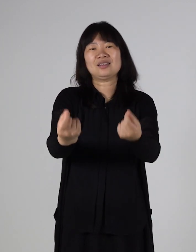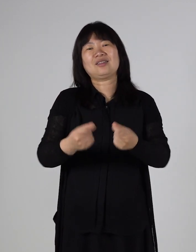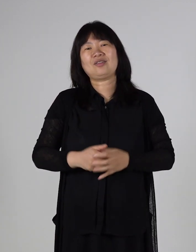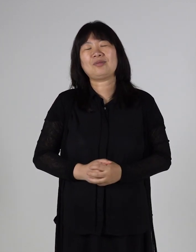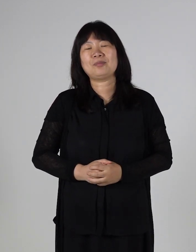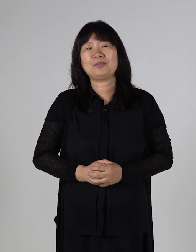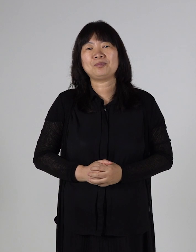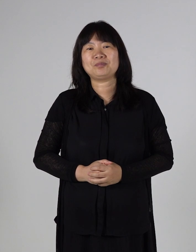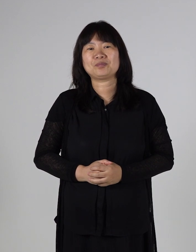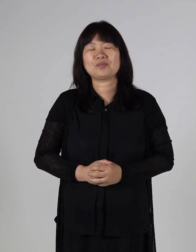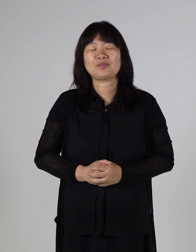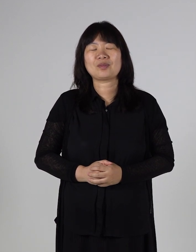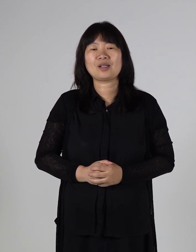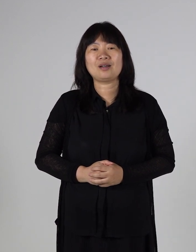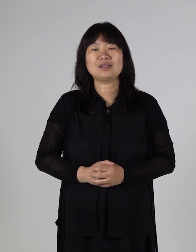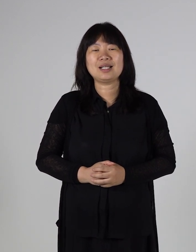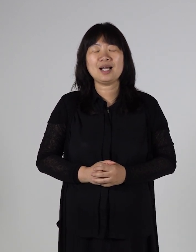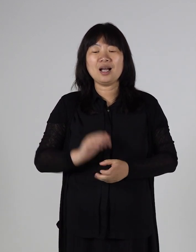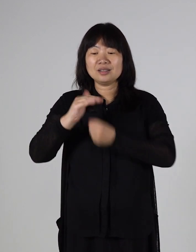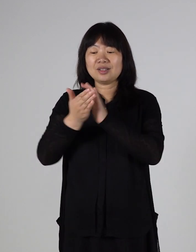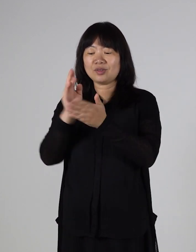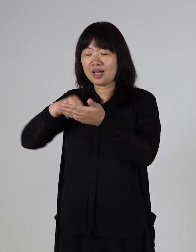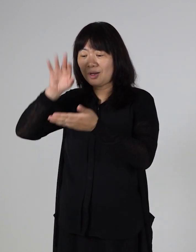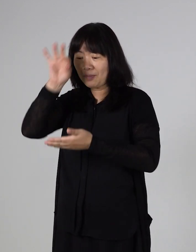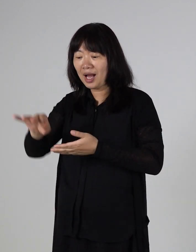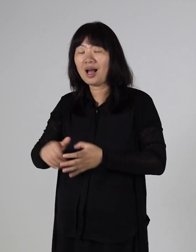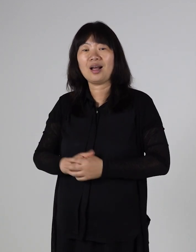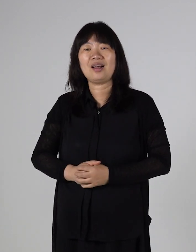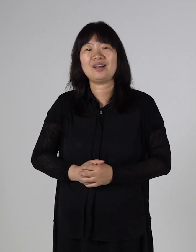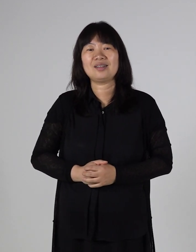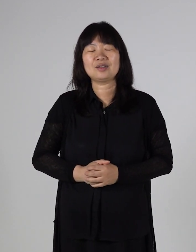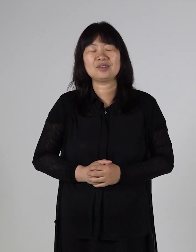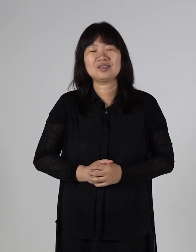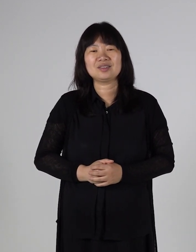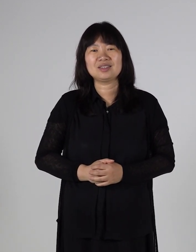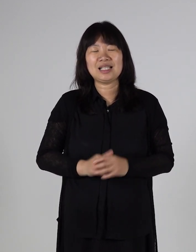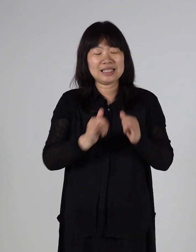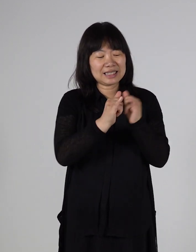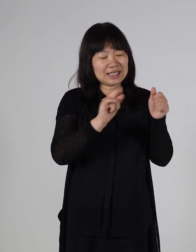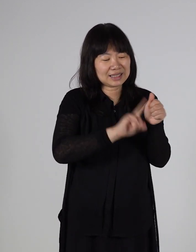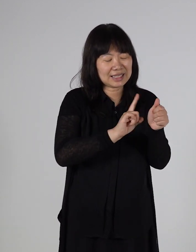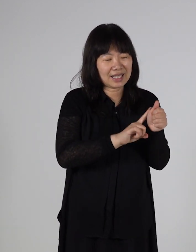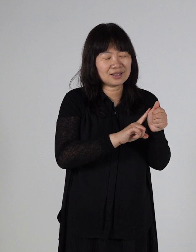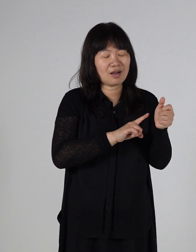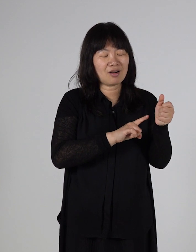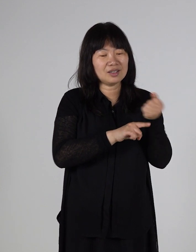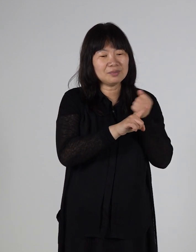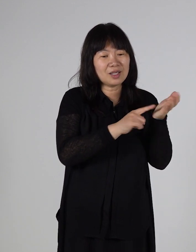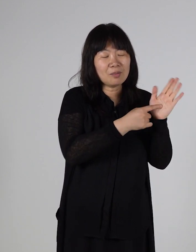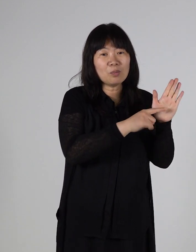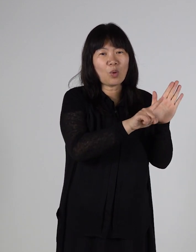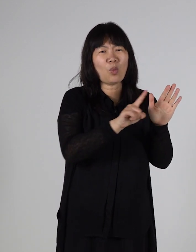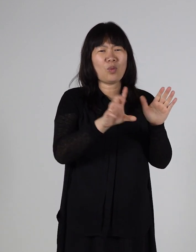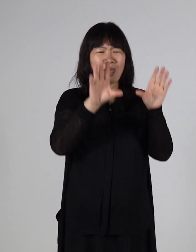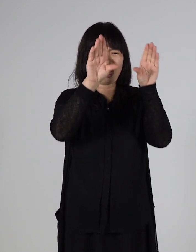보시면 인간을 뭐라고 정의를 하냐 하면,